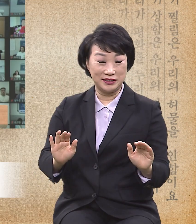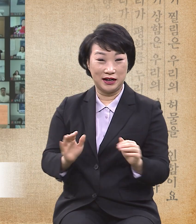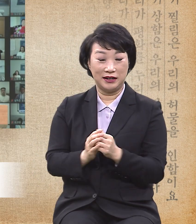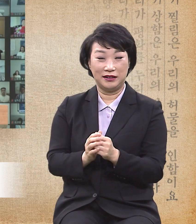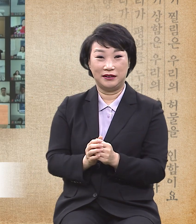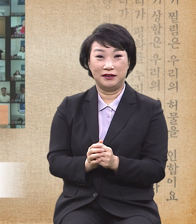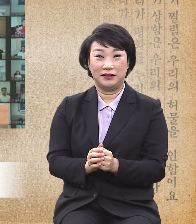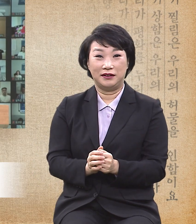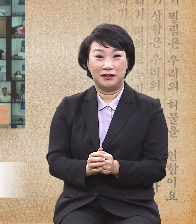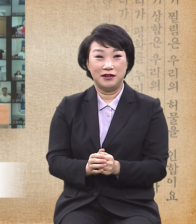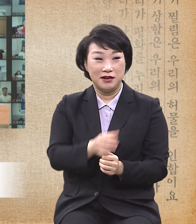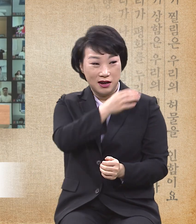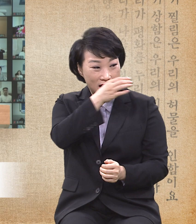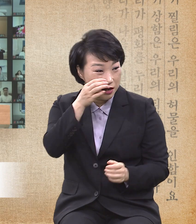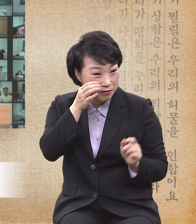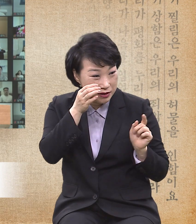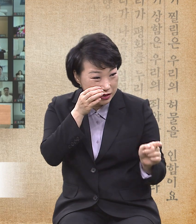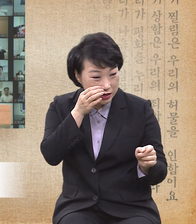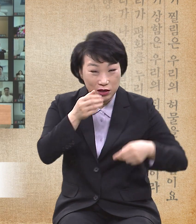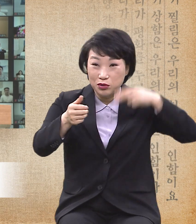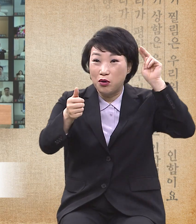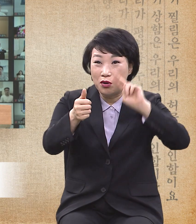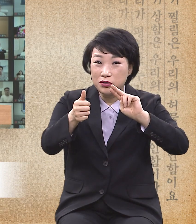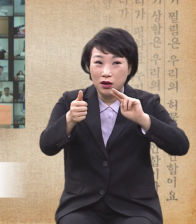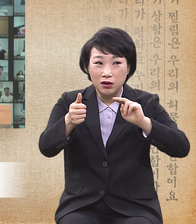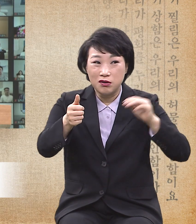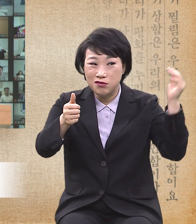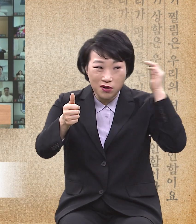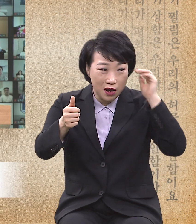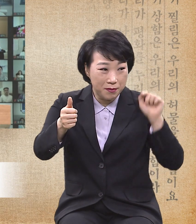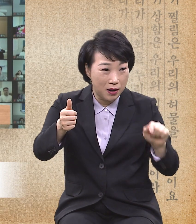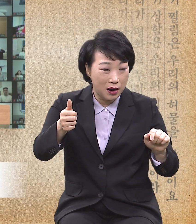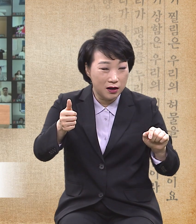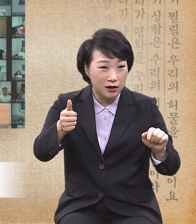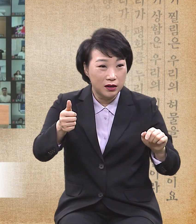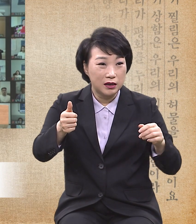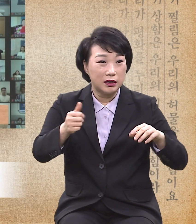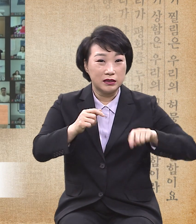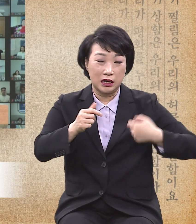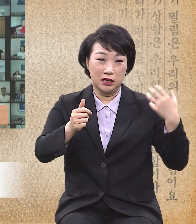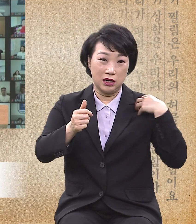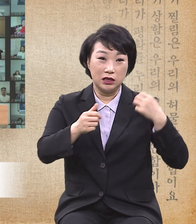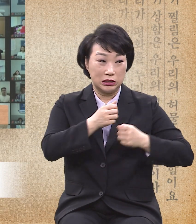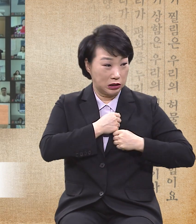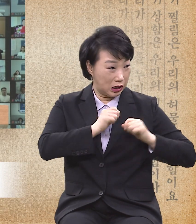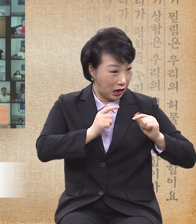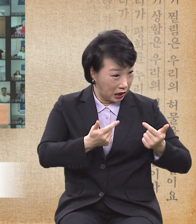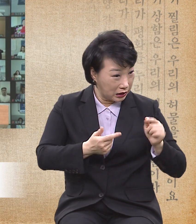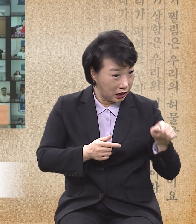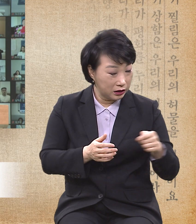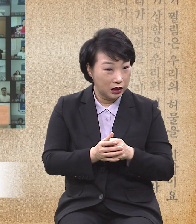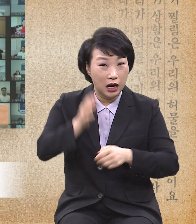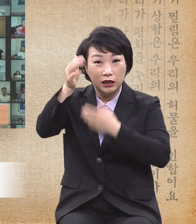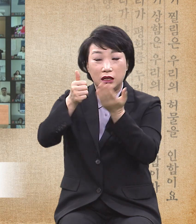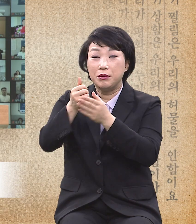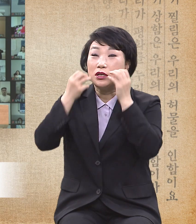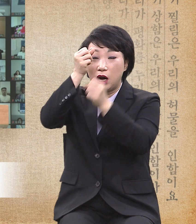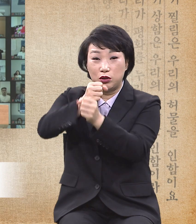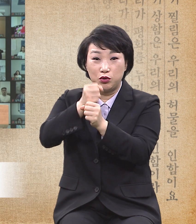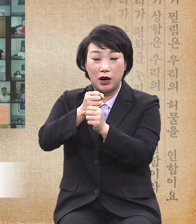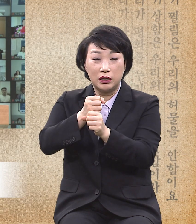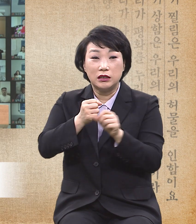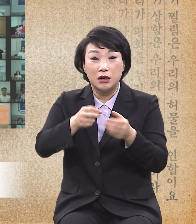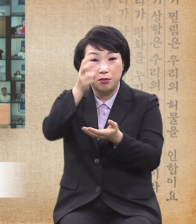얼마나 감히 도전자, 해방자, 자기 지위를 지키지 않는 자, 하나님의